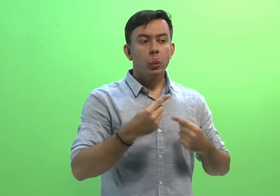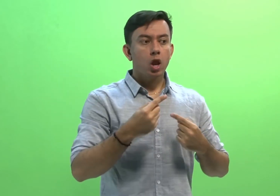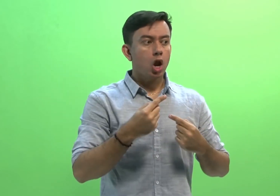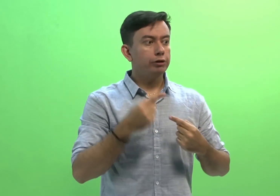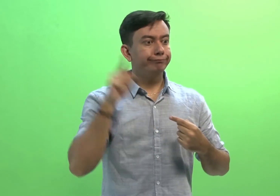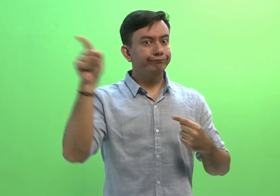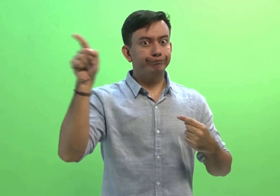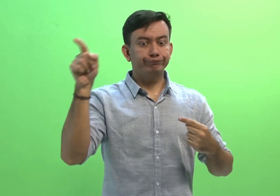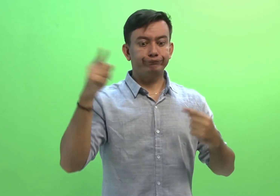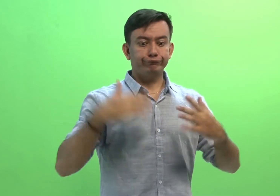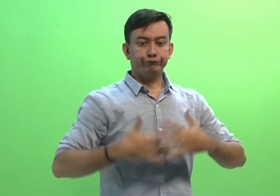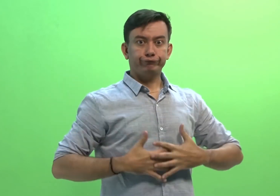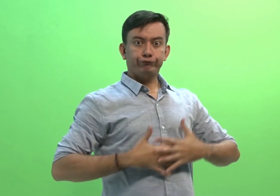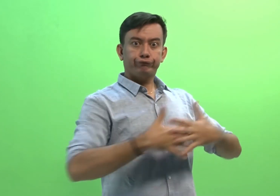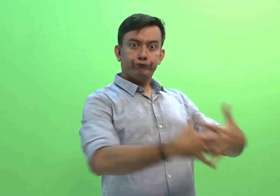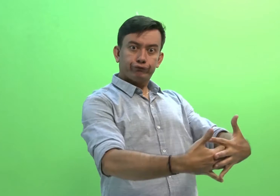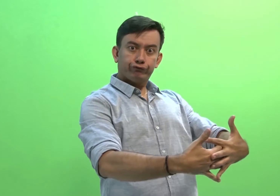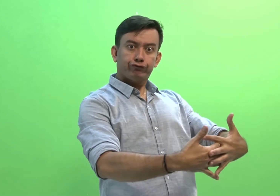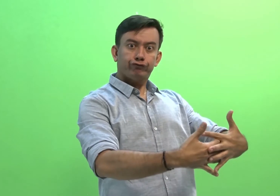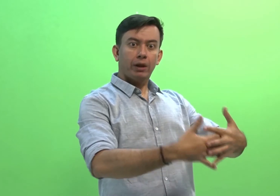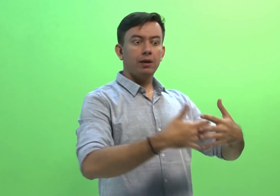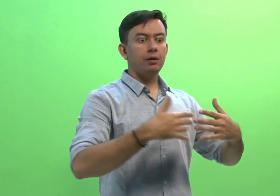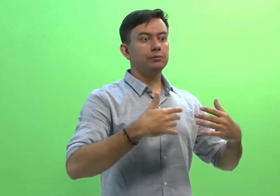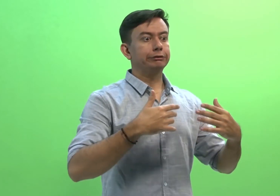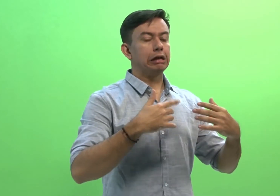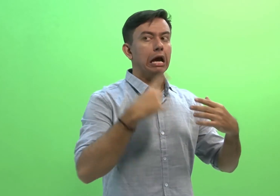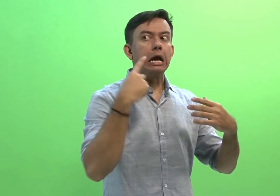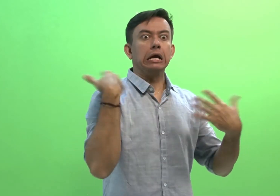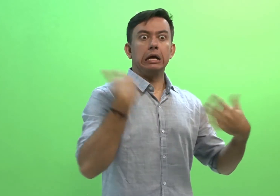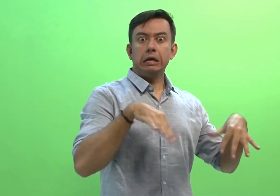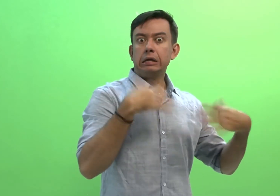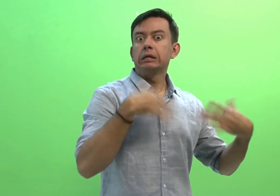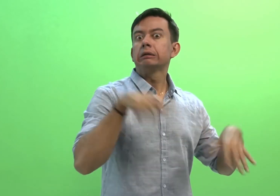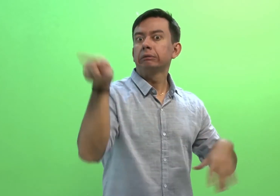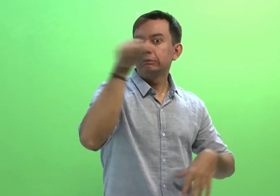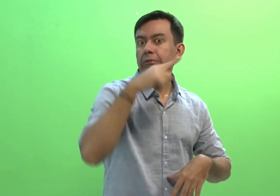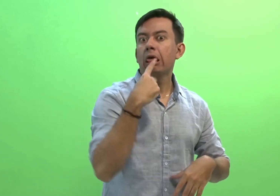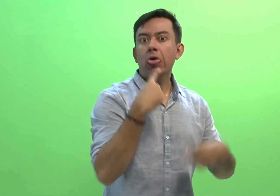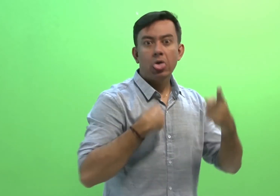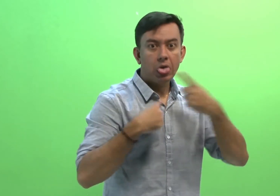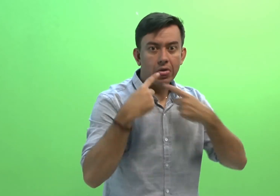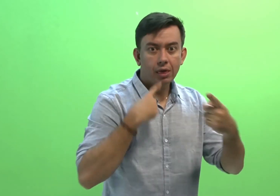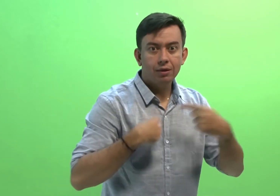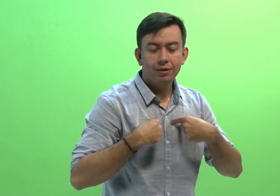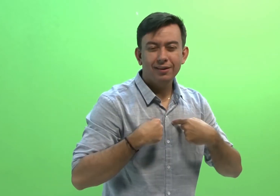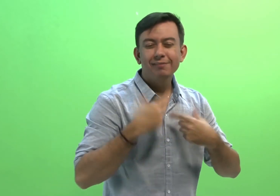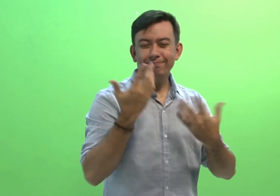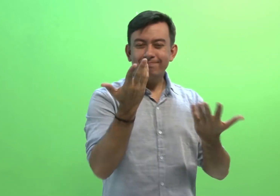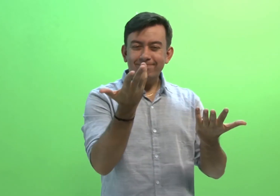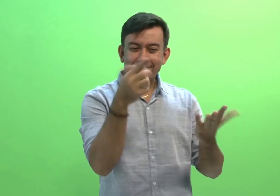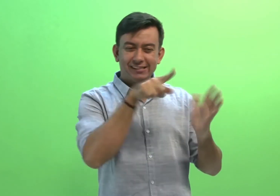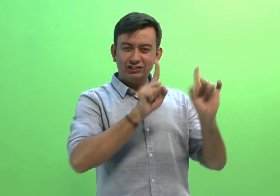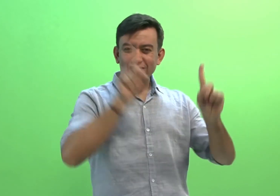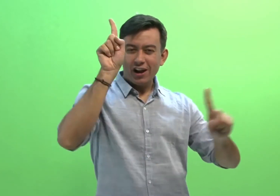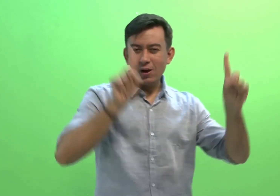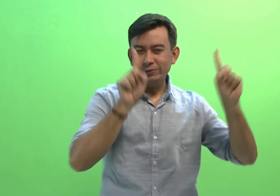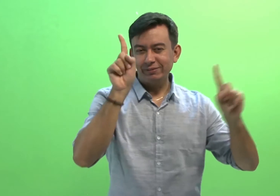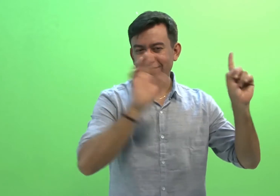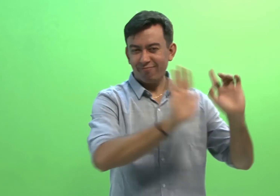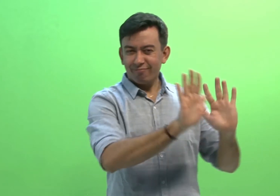Ah, é língua grande, ah, é barrigudo, ou tá grávido. E as pessoas me falaram. Isso é uma mímica.